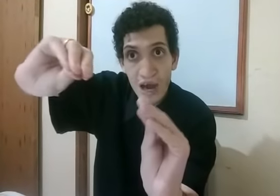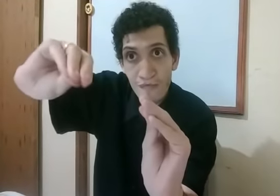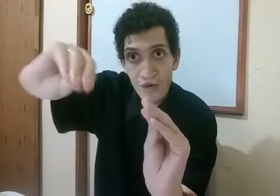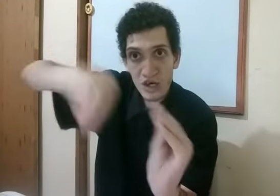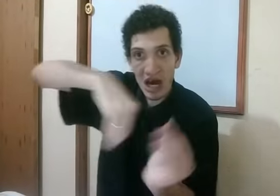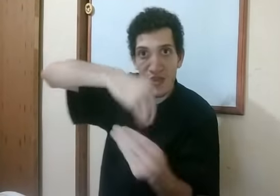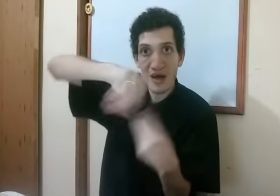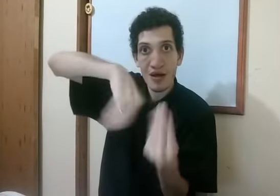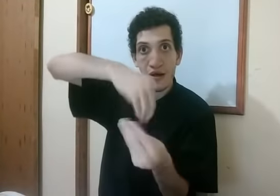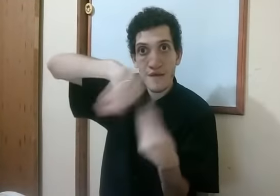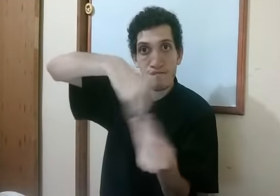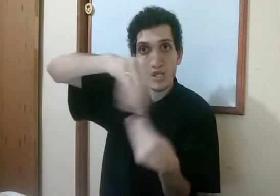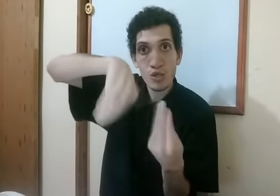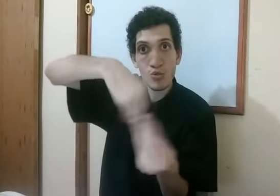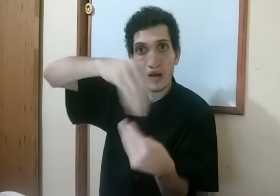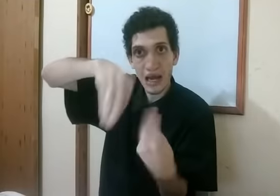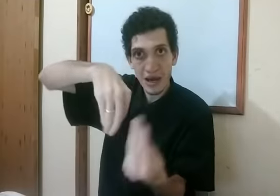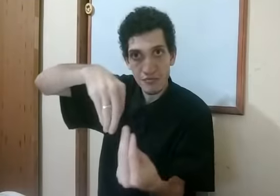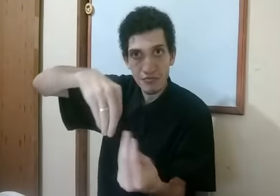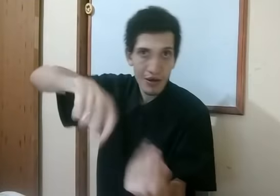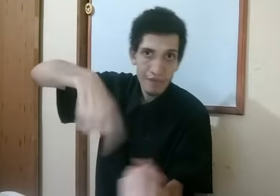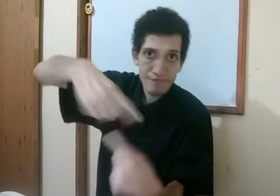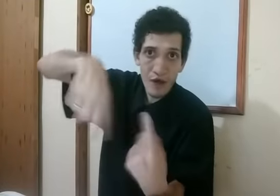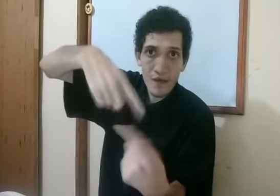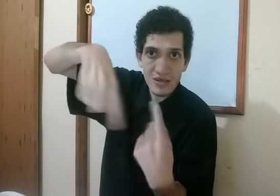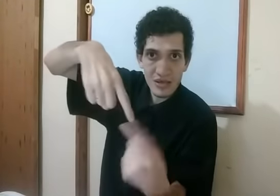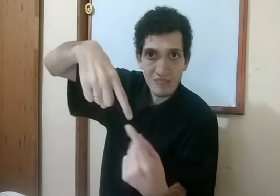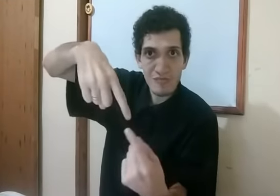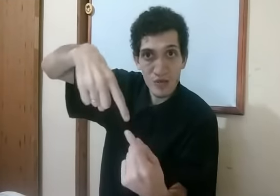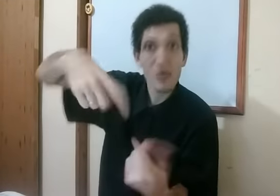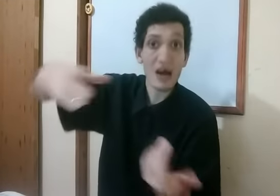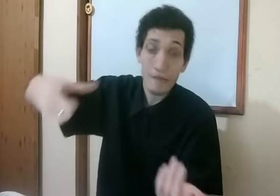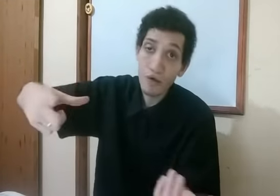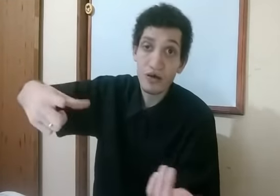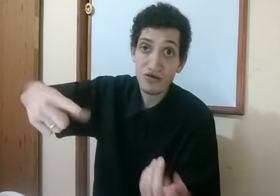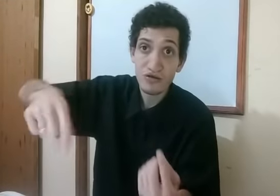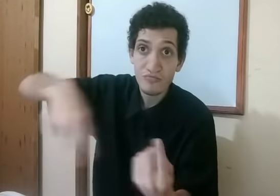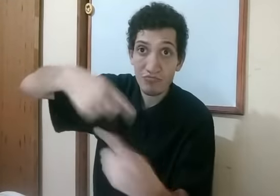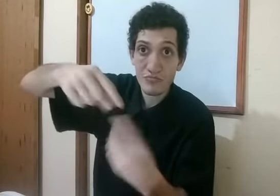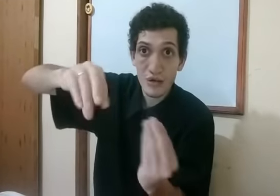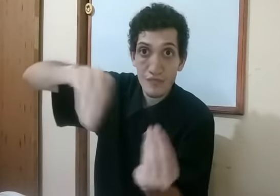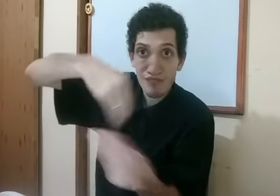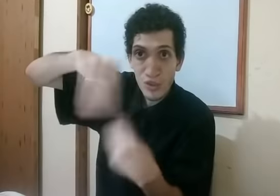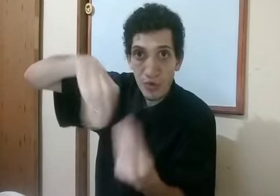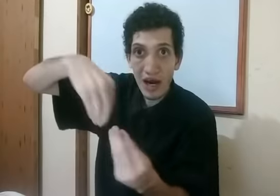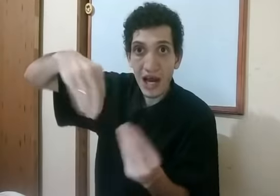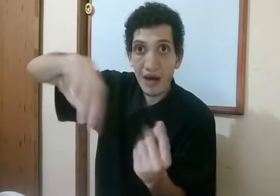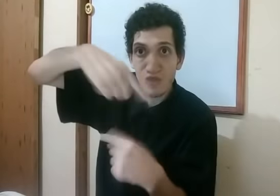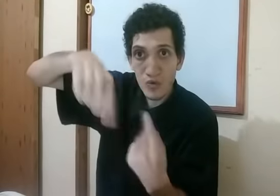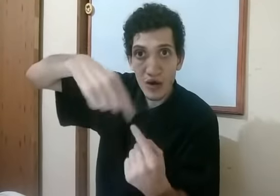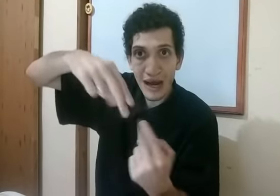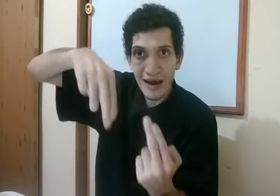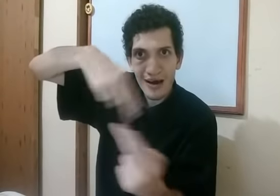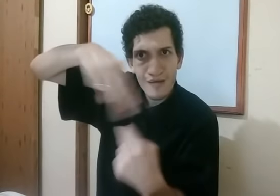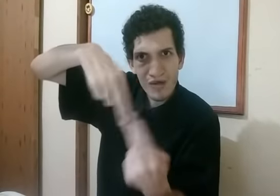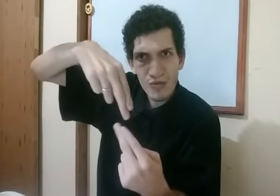mão fechada, misturar. Pode fazer assim para misturar? Pode. Misturar, misturar,